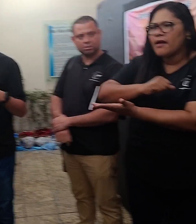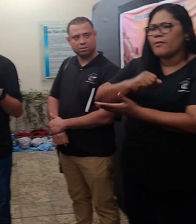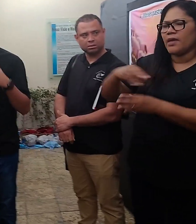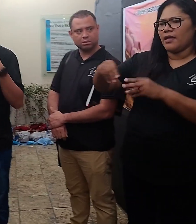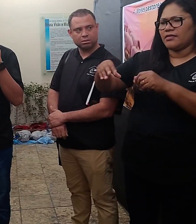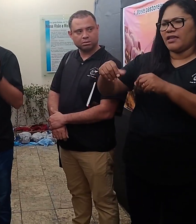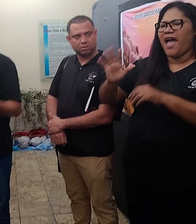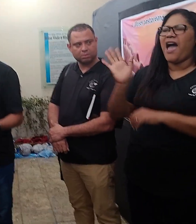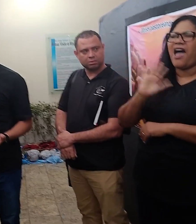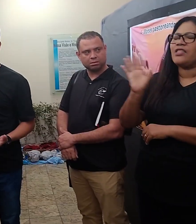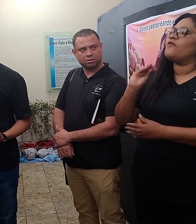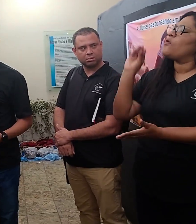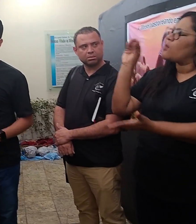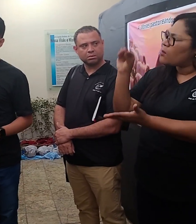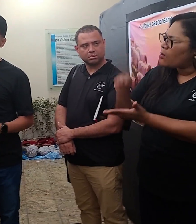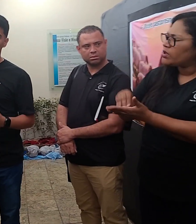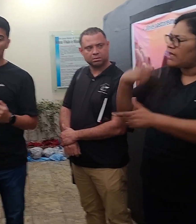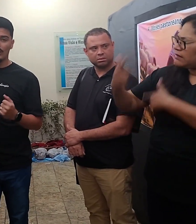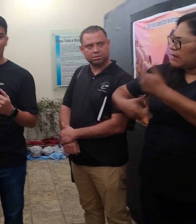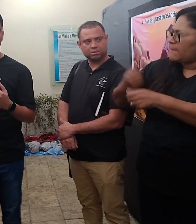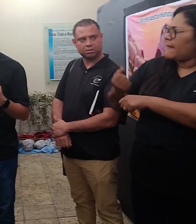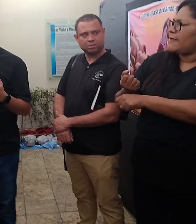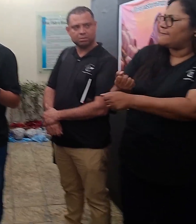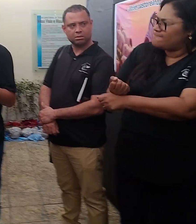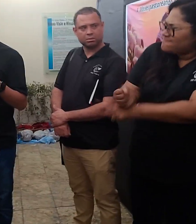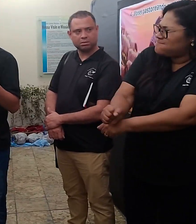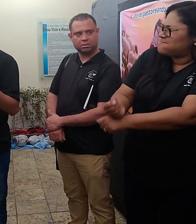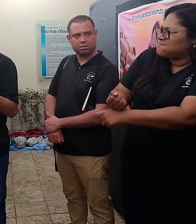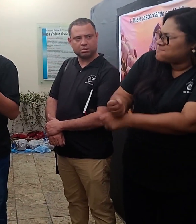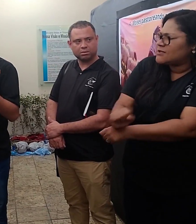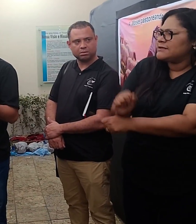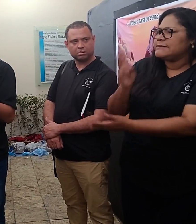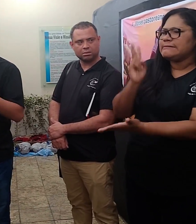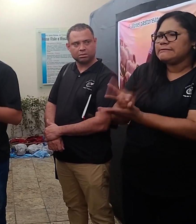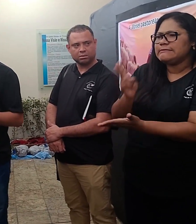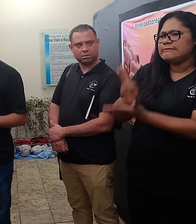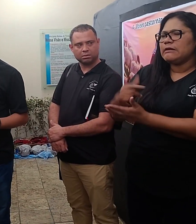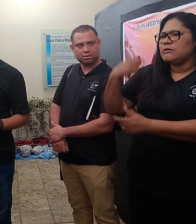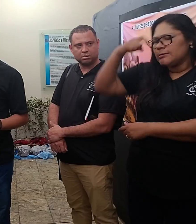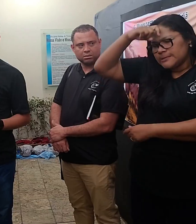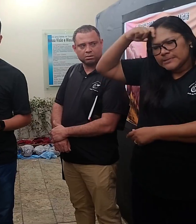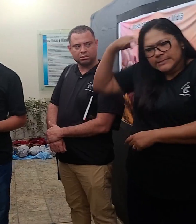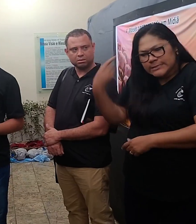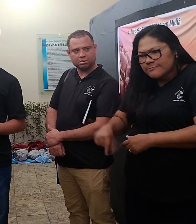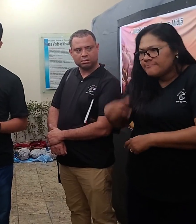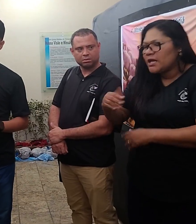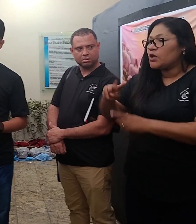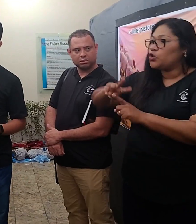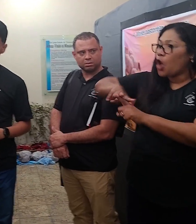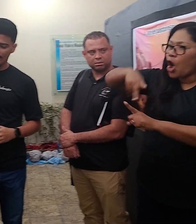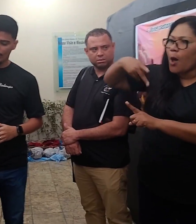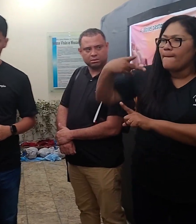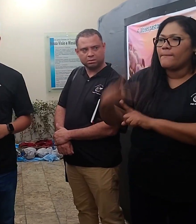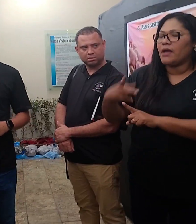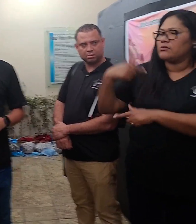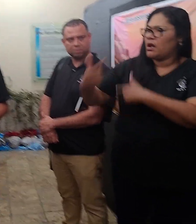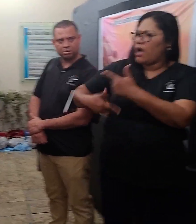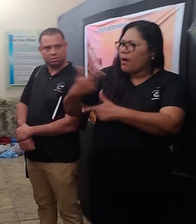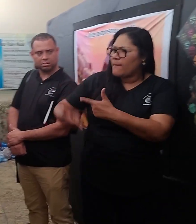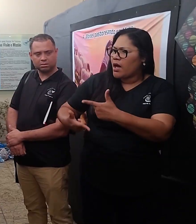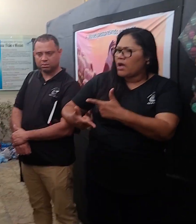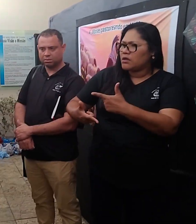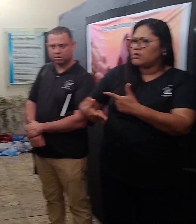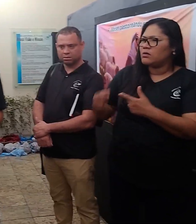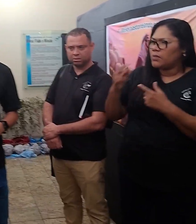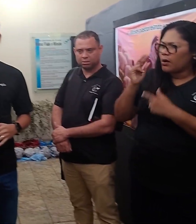colocar trabalhos pesados para eles. Vamos colocar que eles trabalhem mais do que eles já trabalham. Então, uma